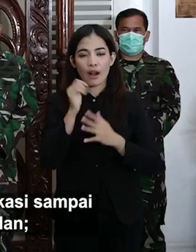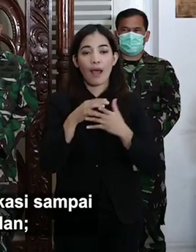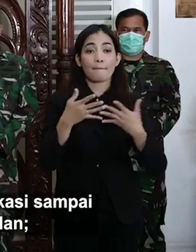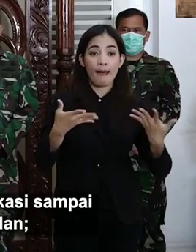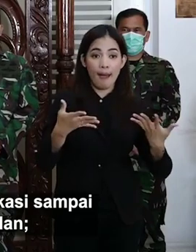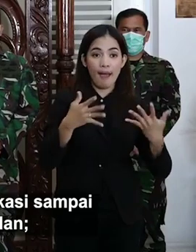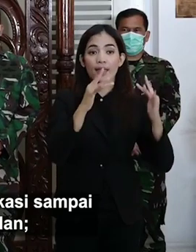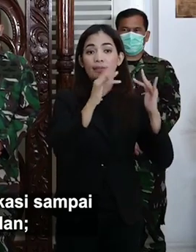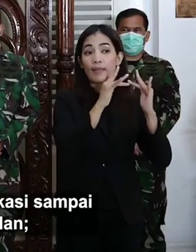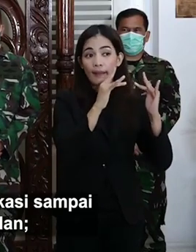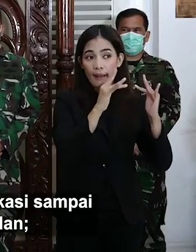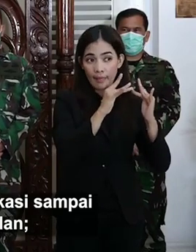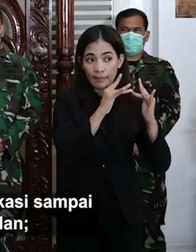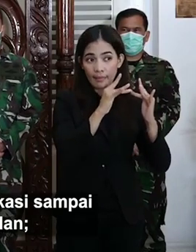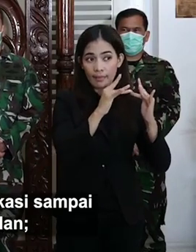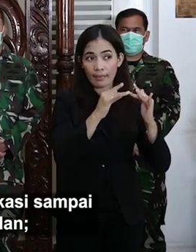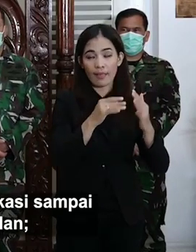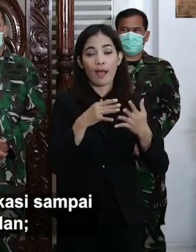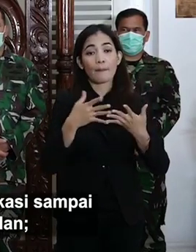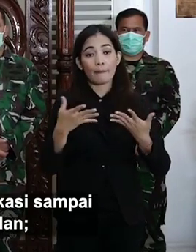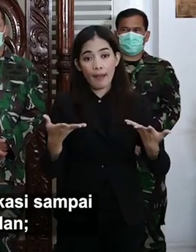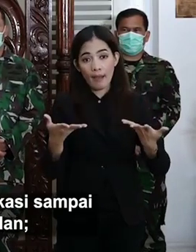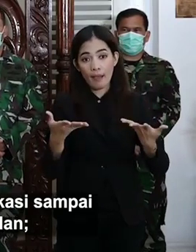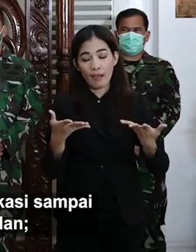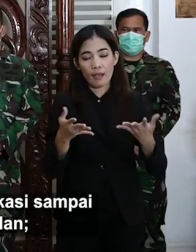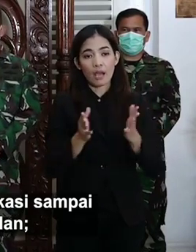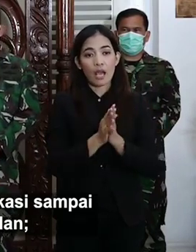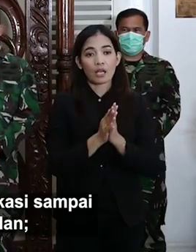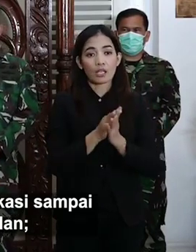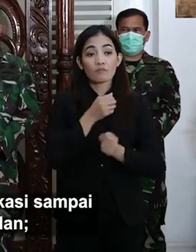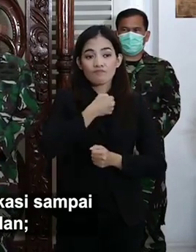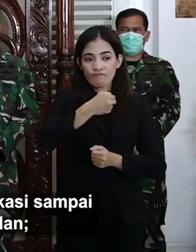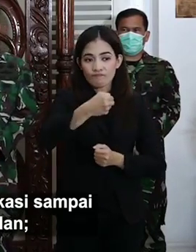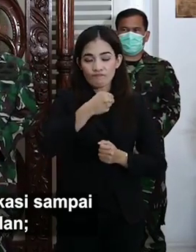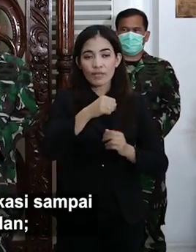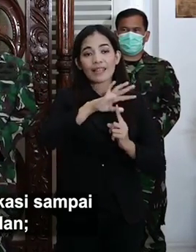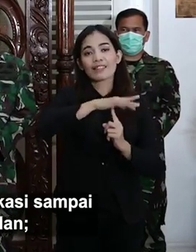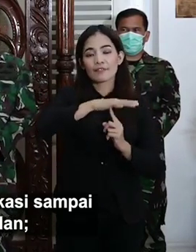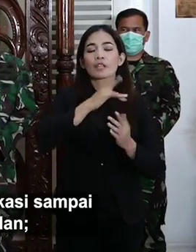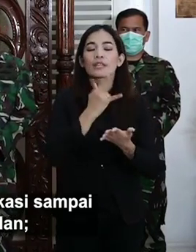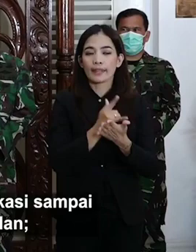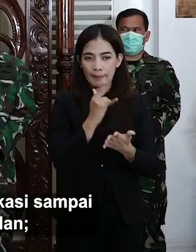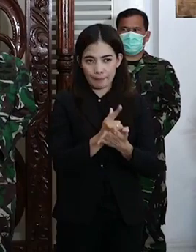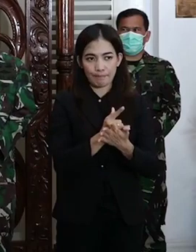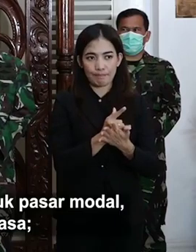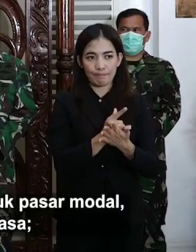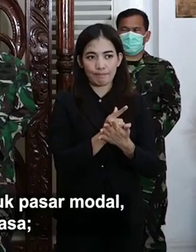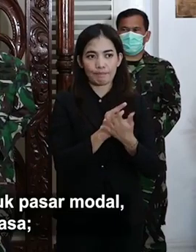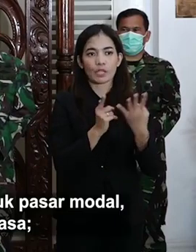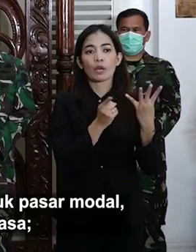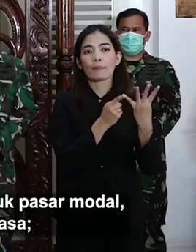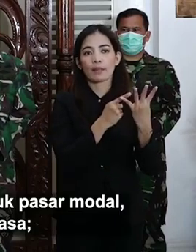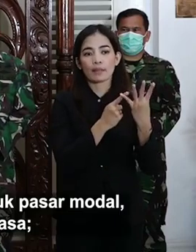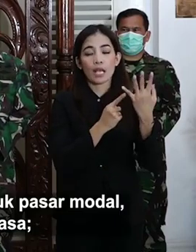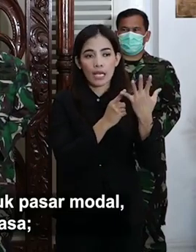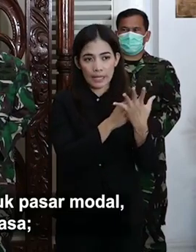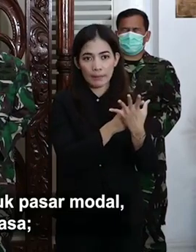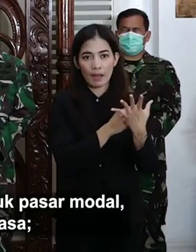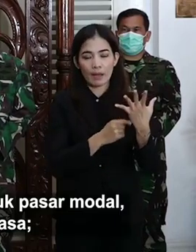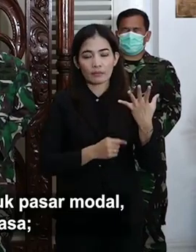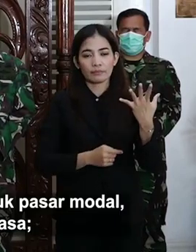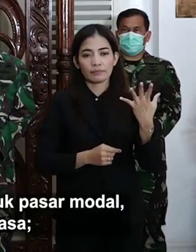baik jasa komunikasi sampai media komunikasi, itu bisa berjalan. Kemudian yang